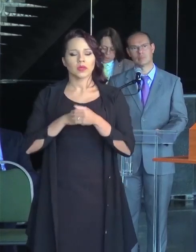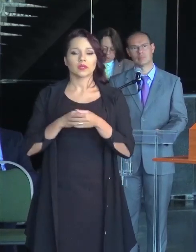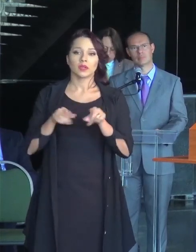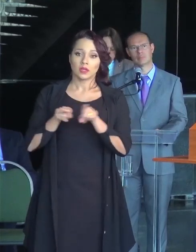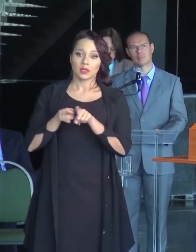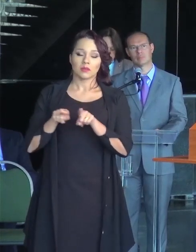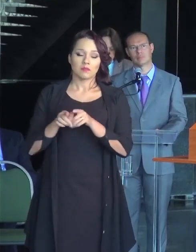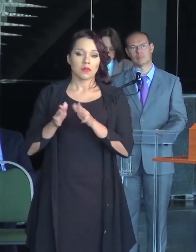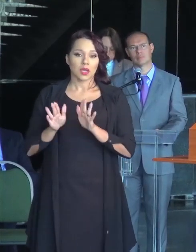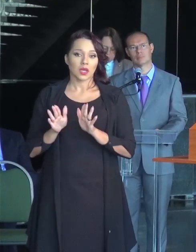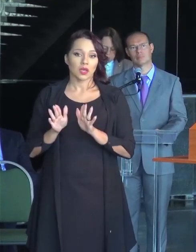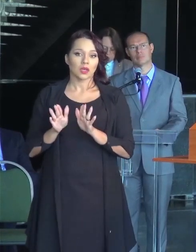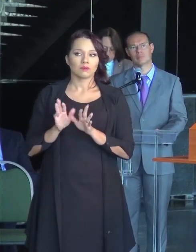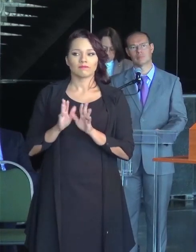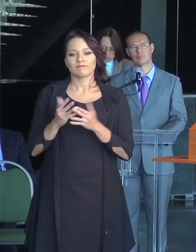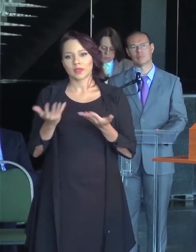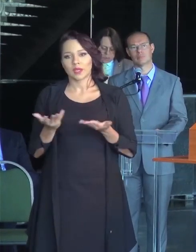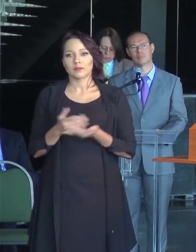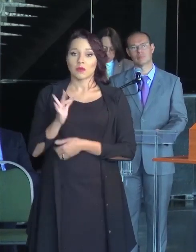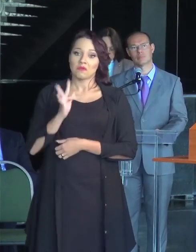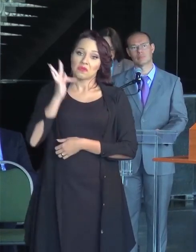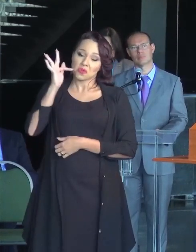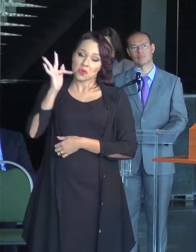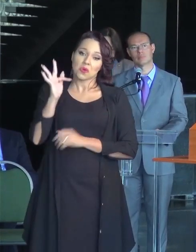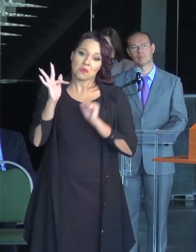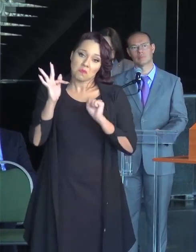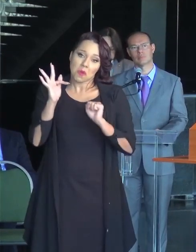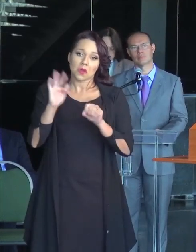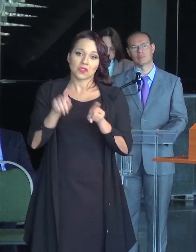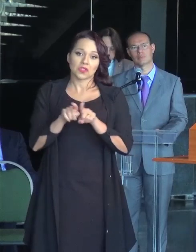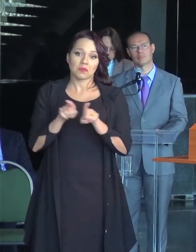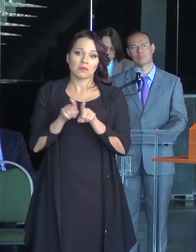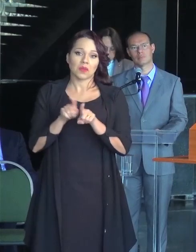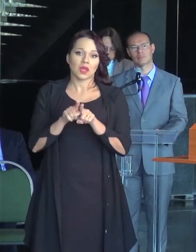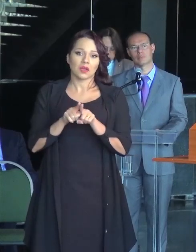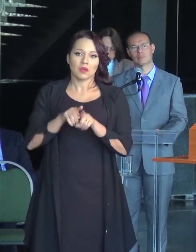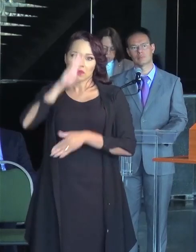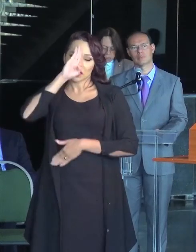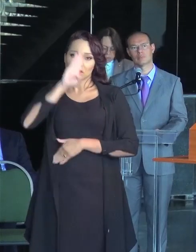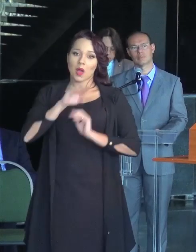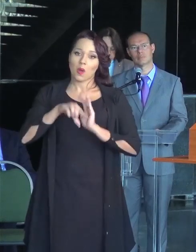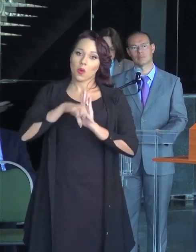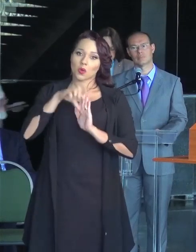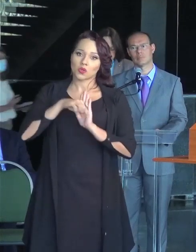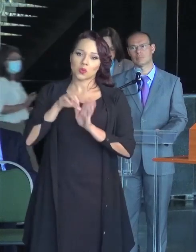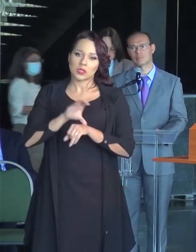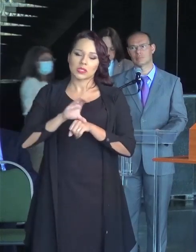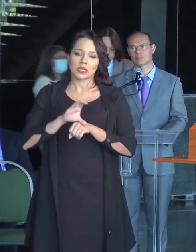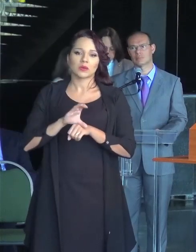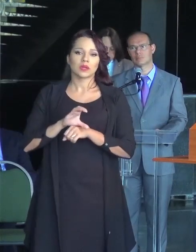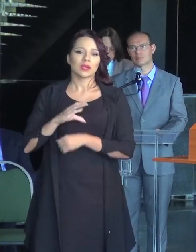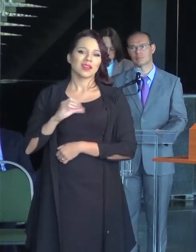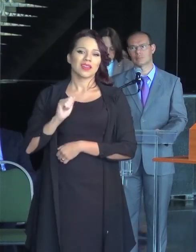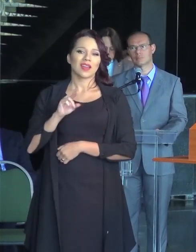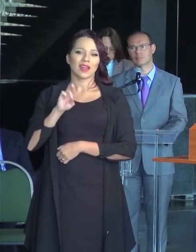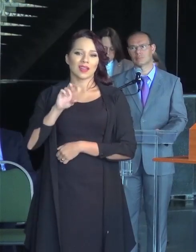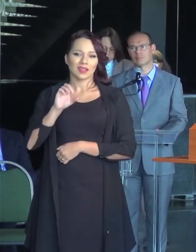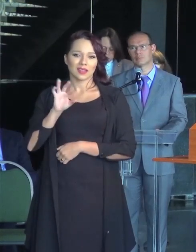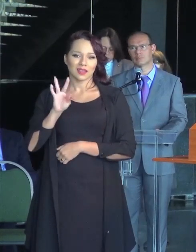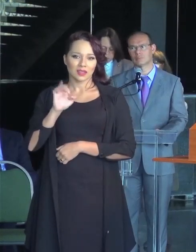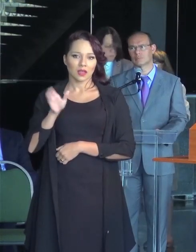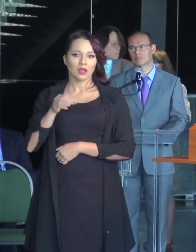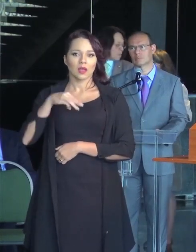nossa, enfim, num futuro próximo, aí até a nossa Carta Magna. Eu acho que a sociedade nunca teve na